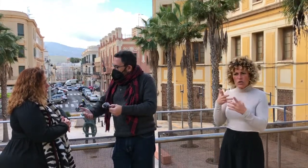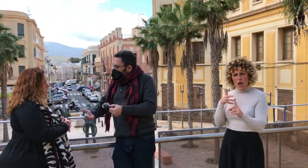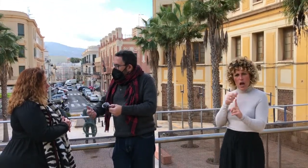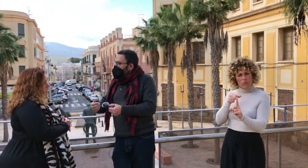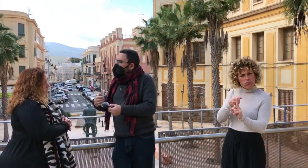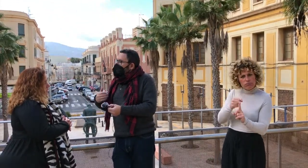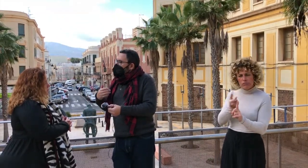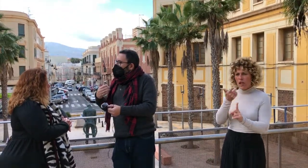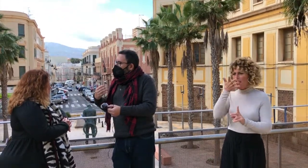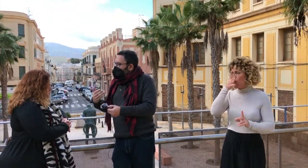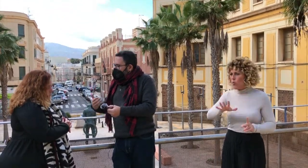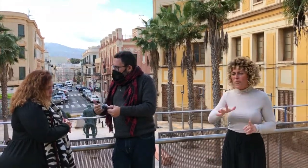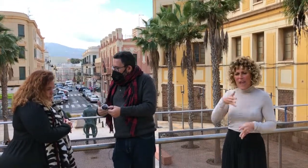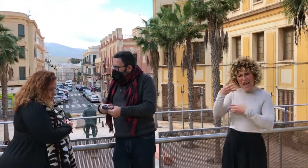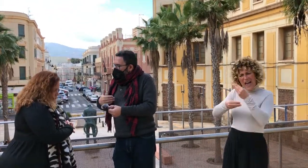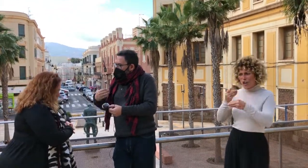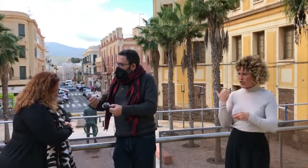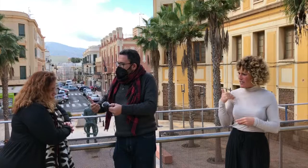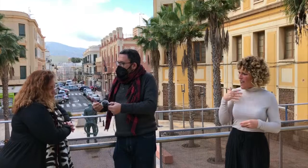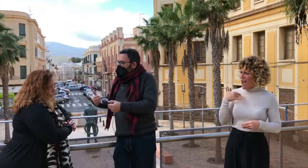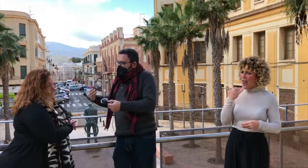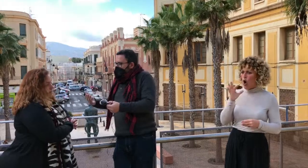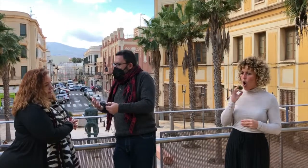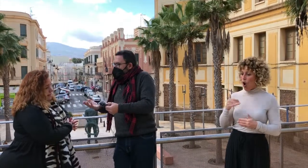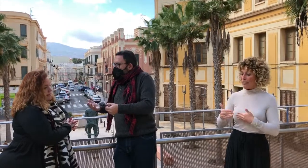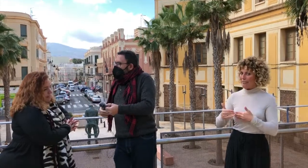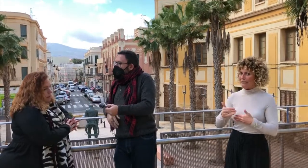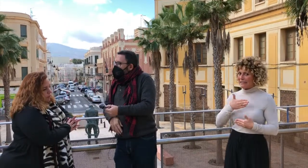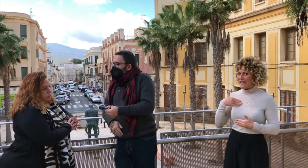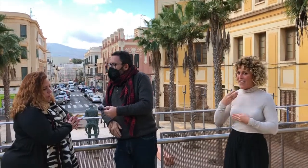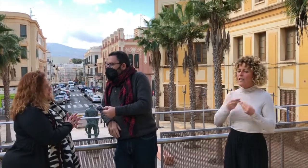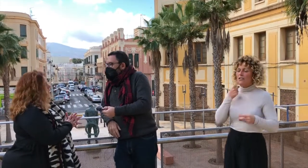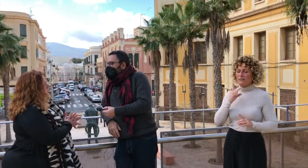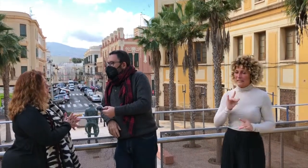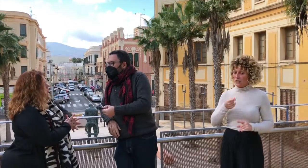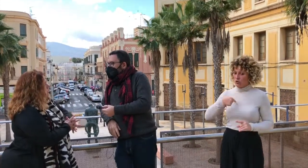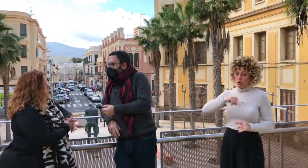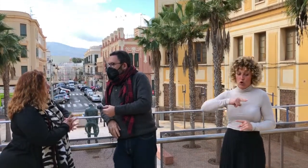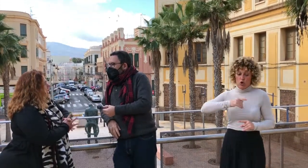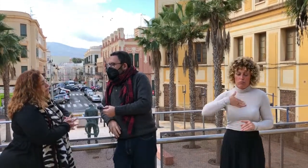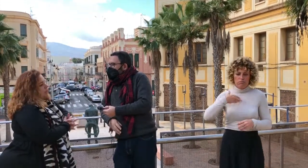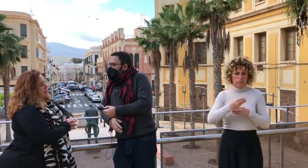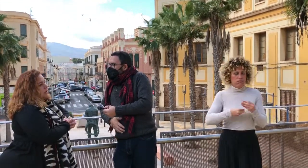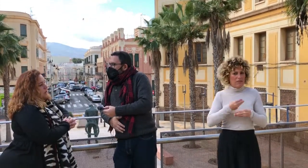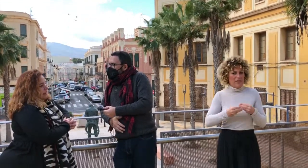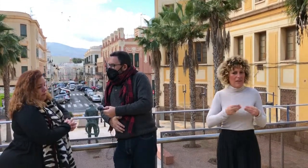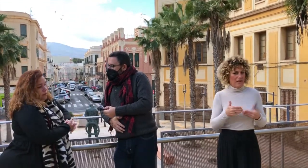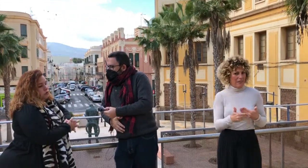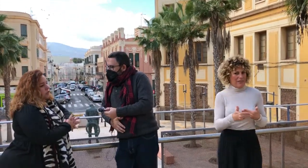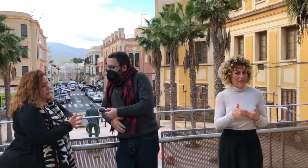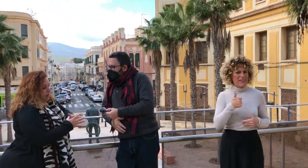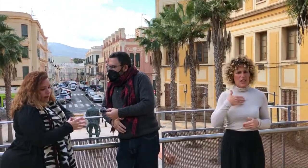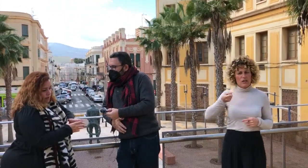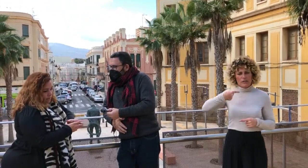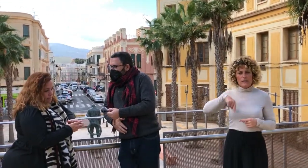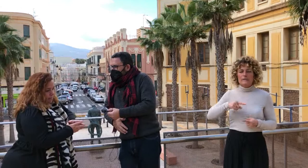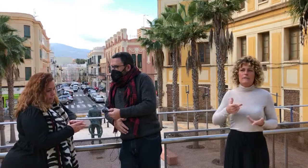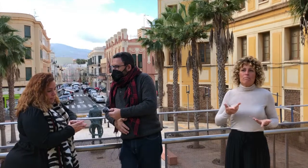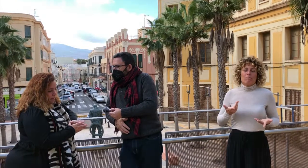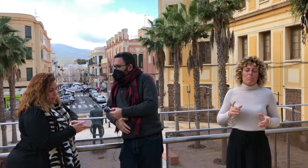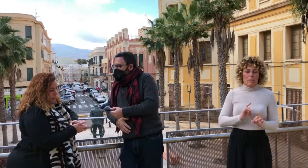ido a denunciarlo? ¿Estáis a punto de hacerlo? ¿Qué vais a hacer? Estamos a punto de hacerlo. Ajá. Hemos estado... Nosotros, es que